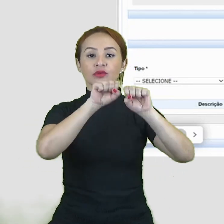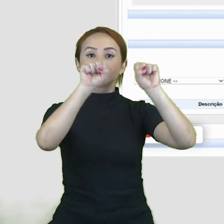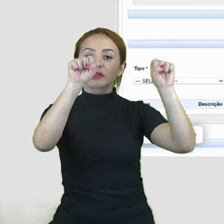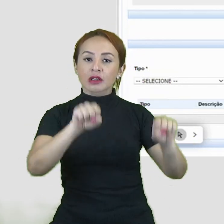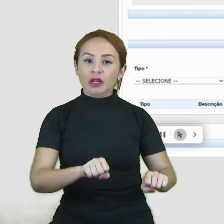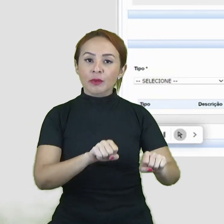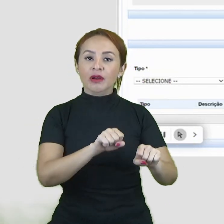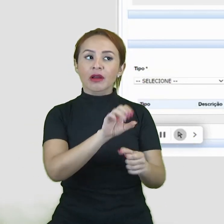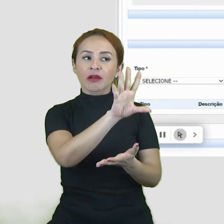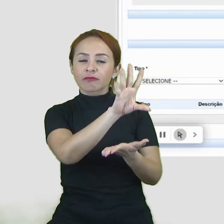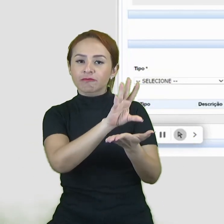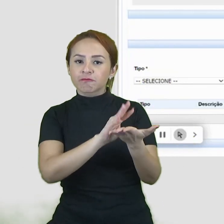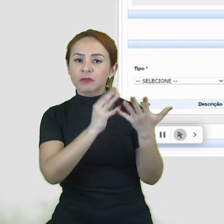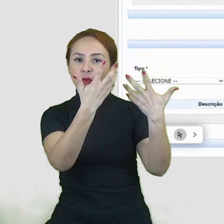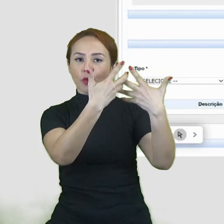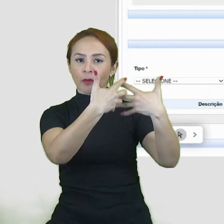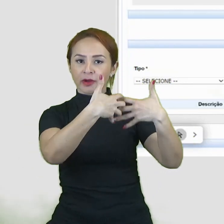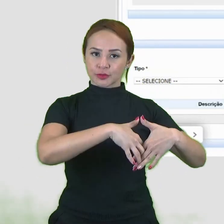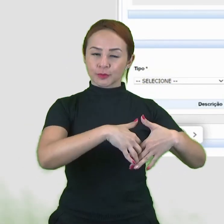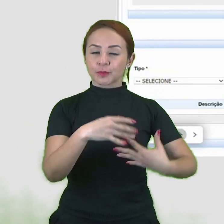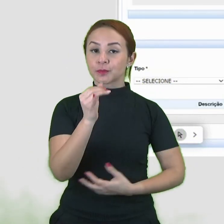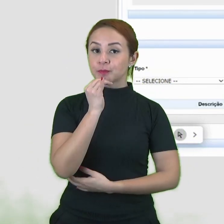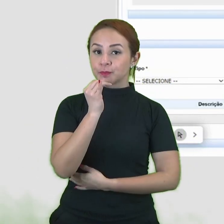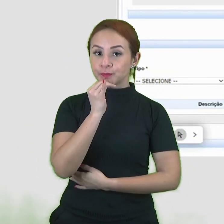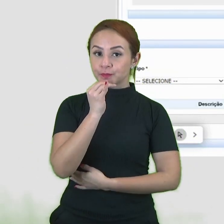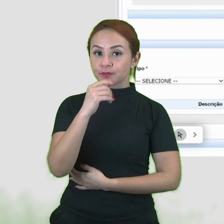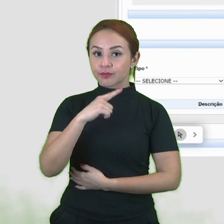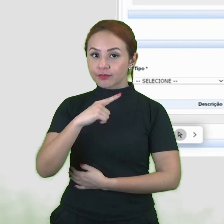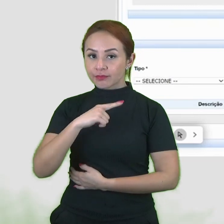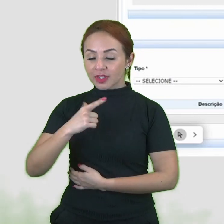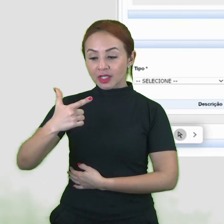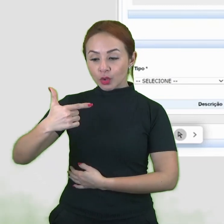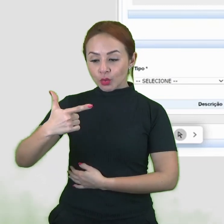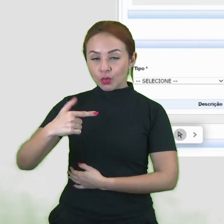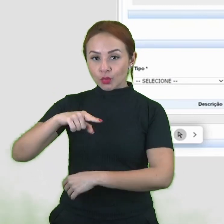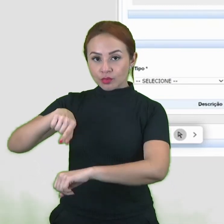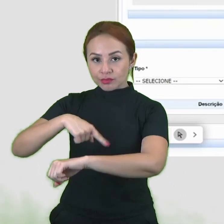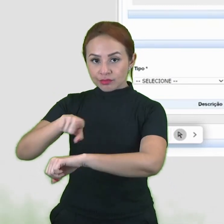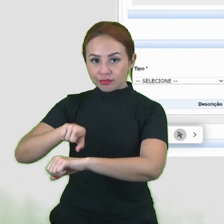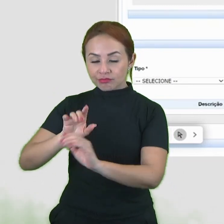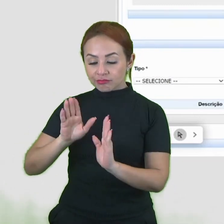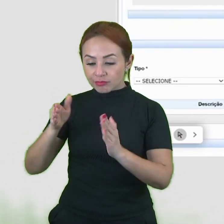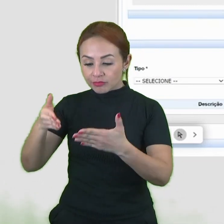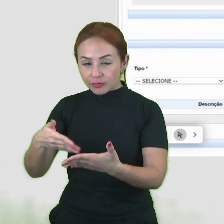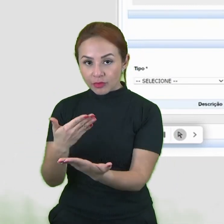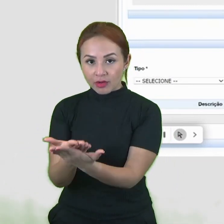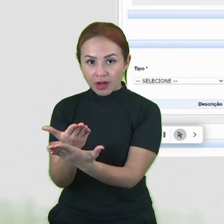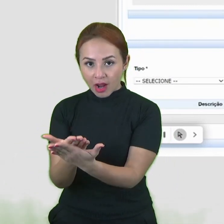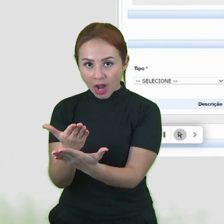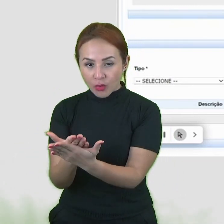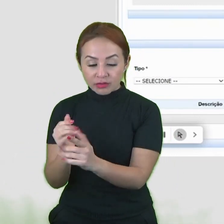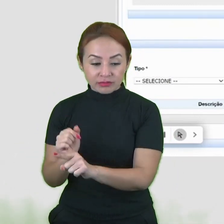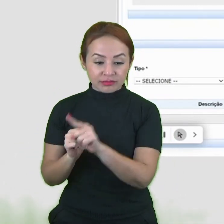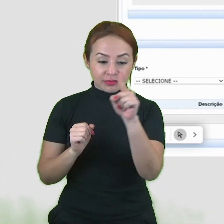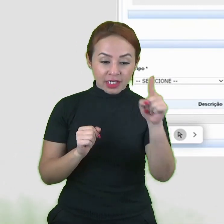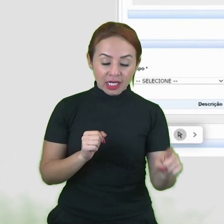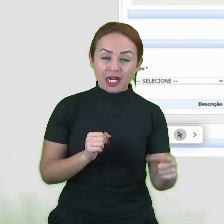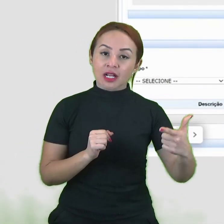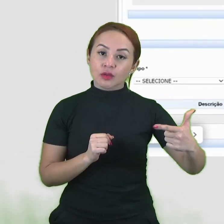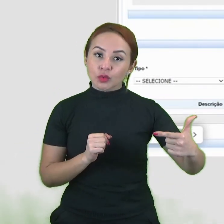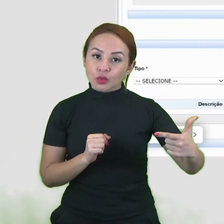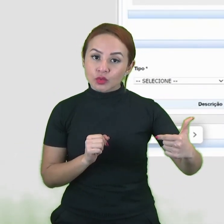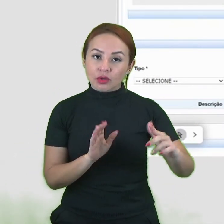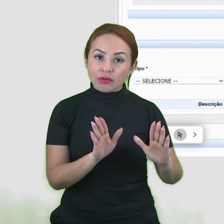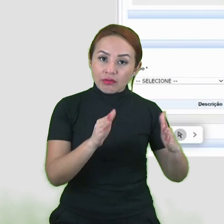puxar automaticamente. Então, se eu tenho 12 horas de aula, eu vou ter aqui, né, 12 horas de atividade